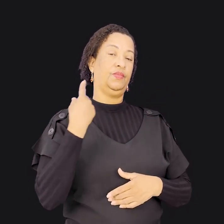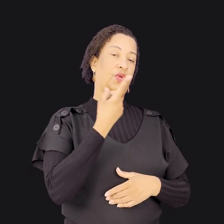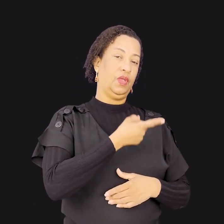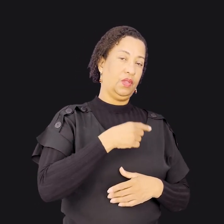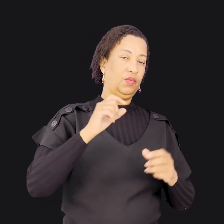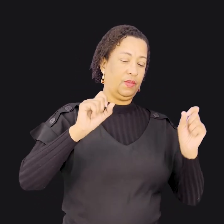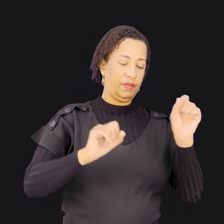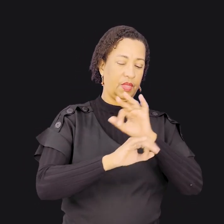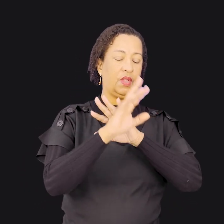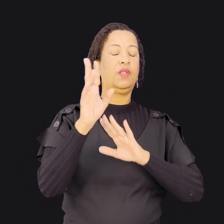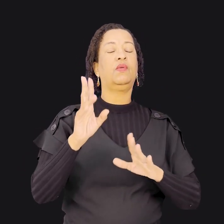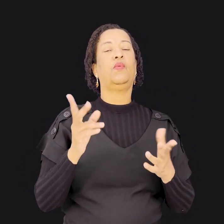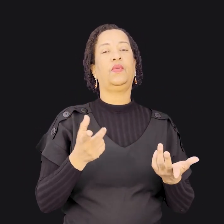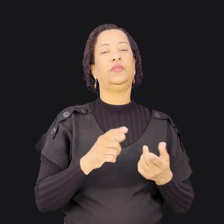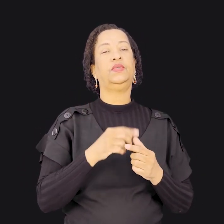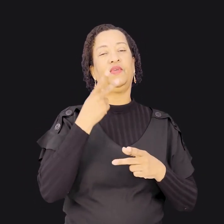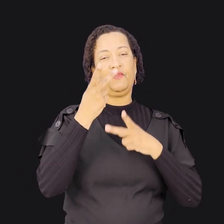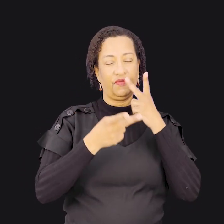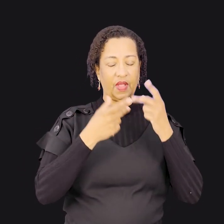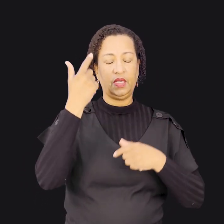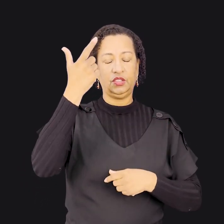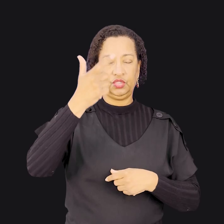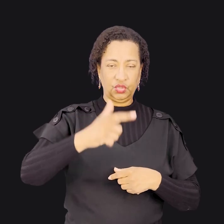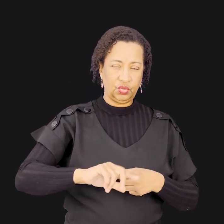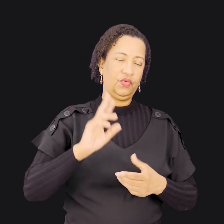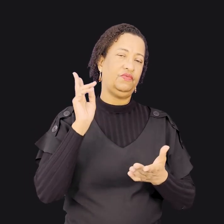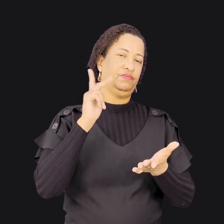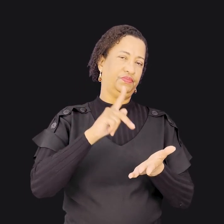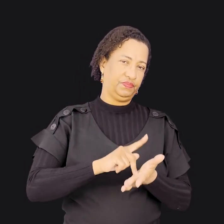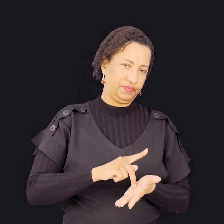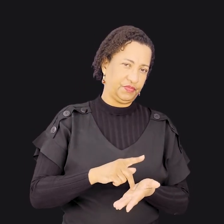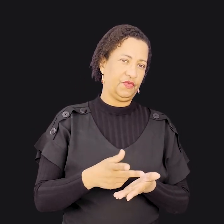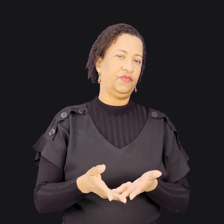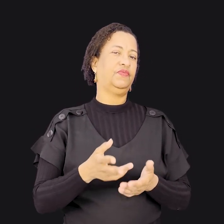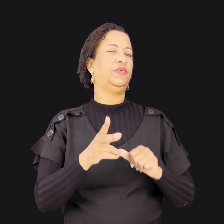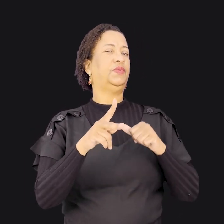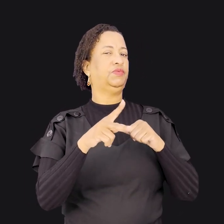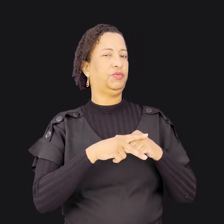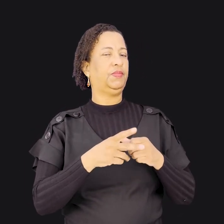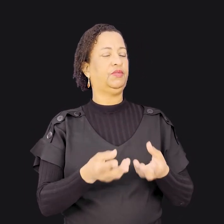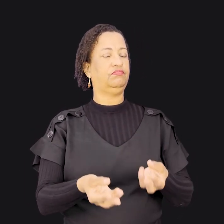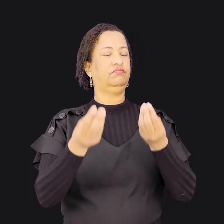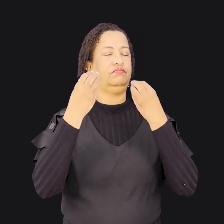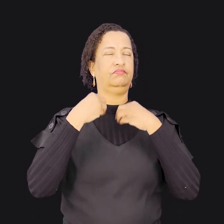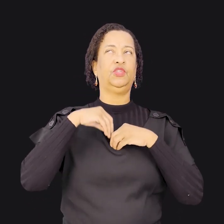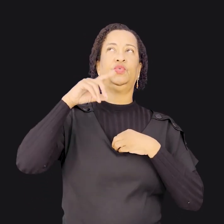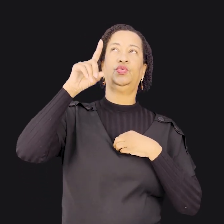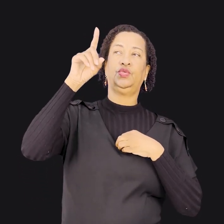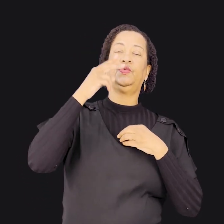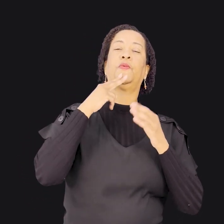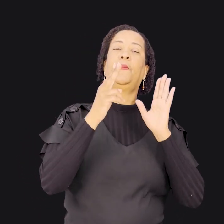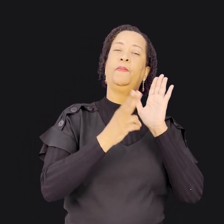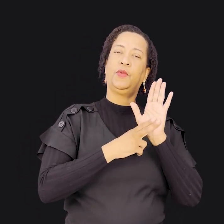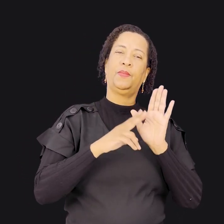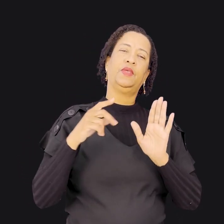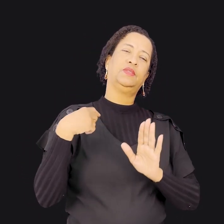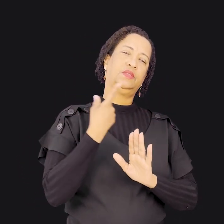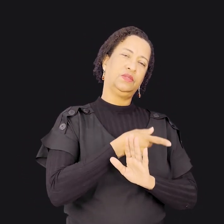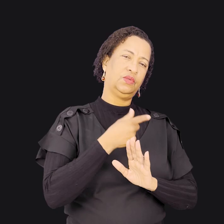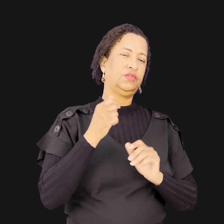o que nos leva a outra afirmação de Pedro. Ele, Deus, nos deu as suas grandiosas e preciosas promessas para que por